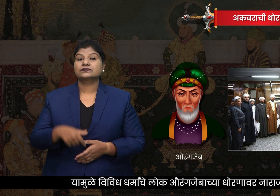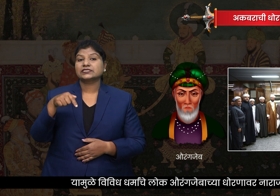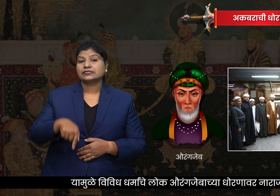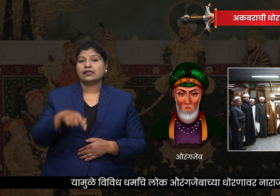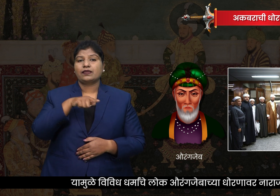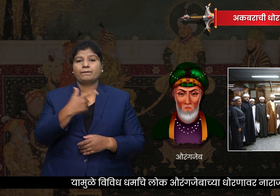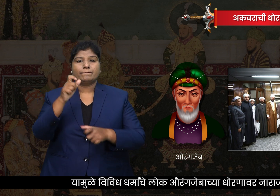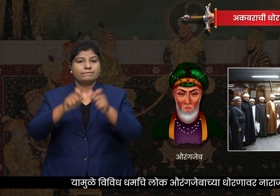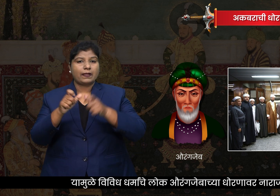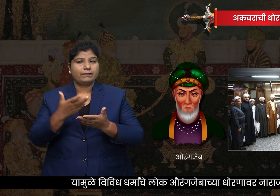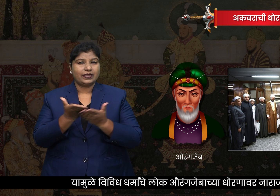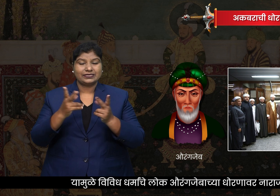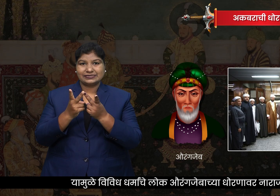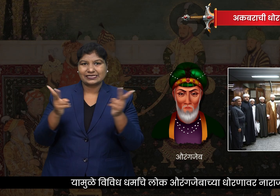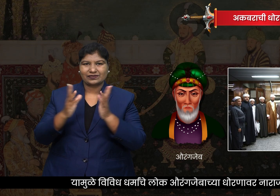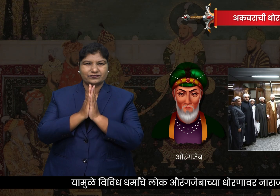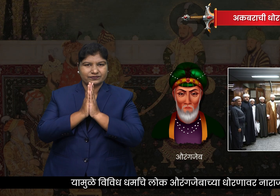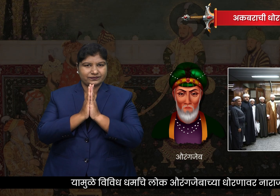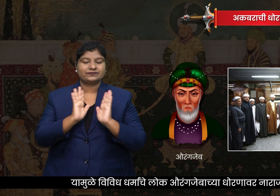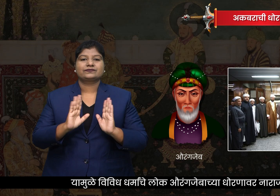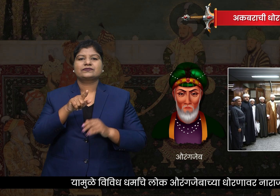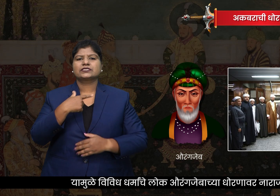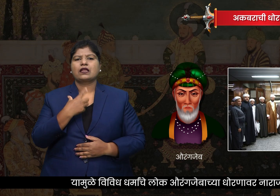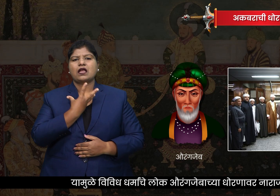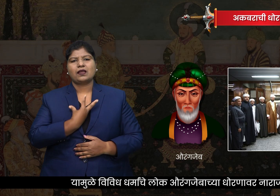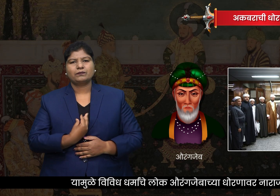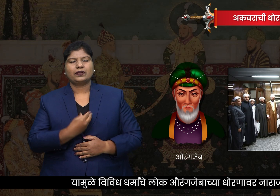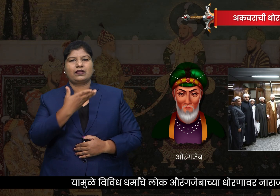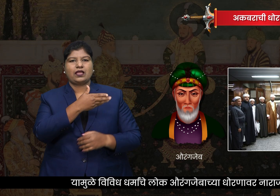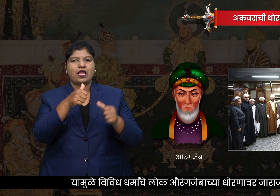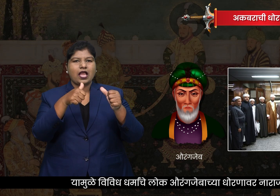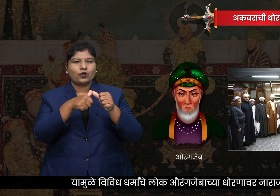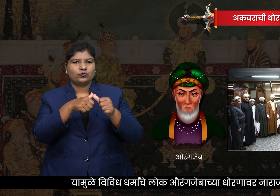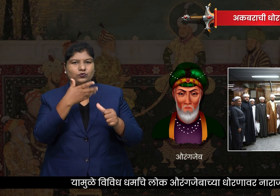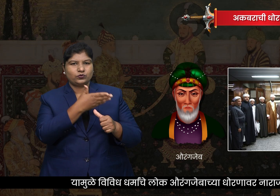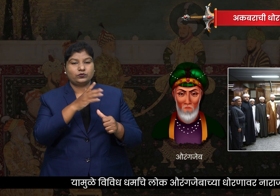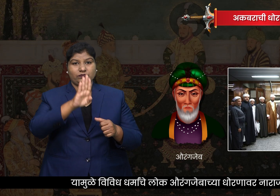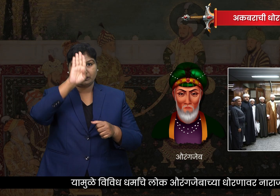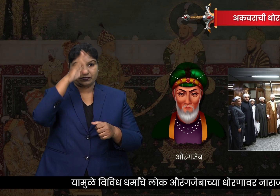यामुळे विविध धर्माचे लोक औरंगजेबच्या धोरणावर नाराज होती.